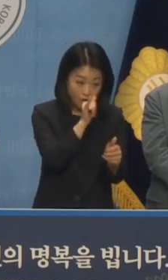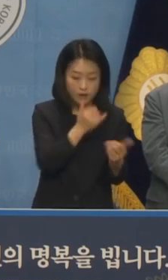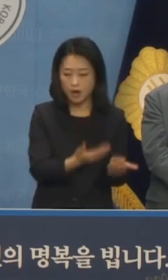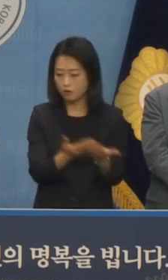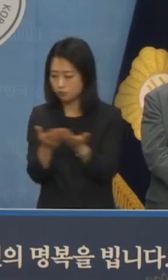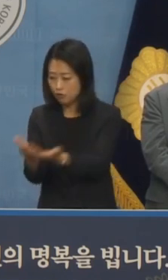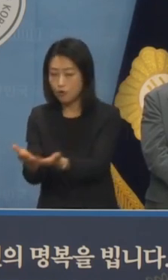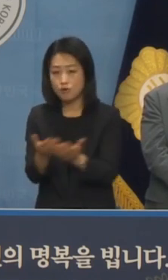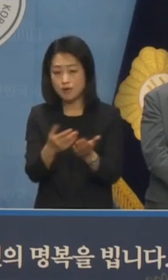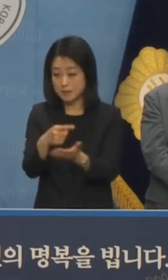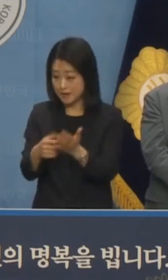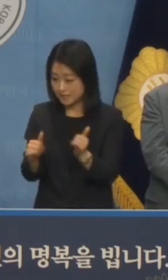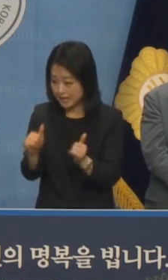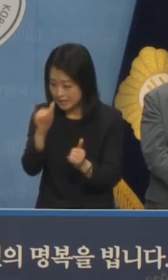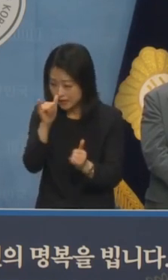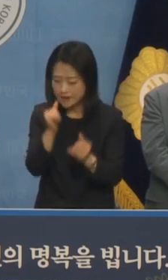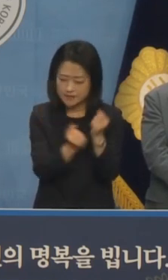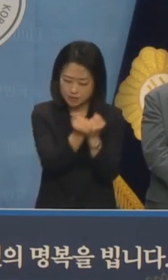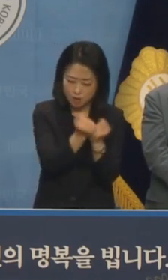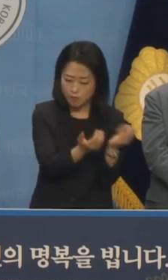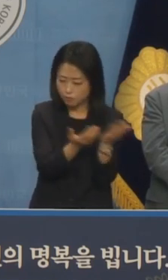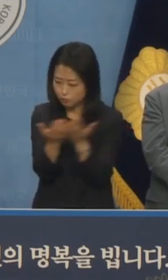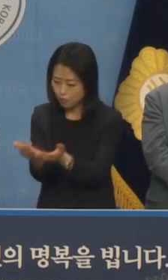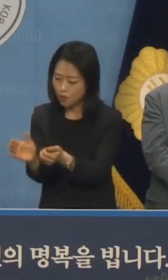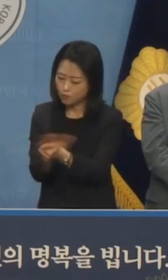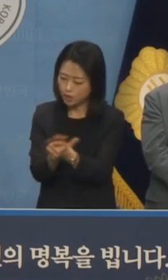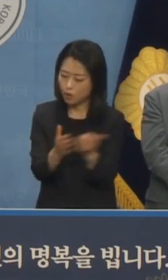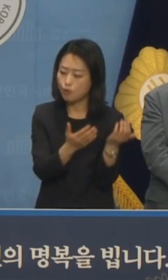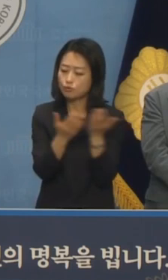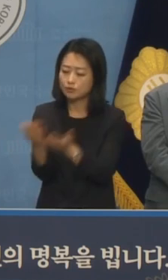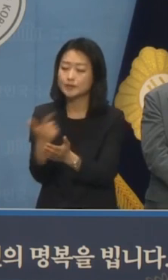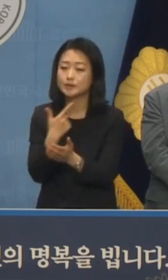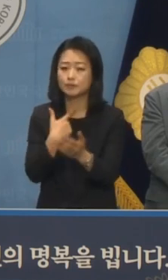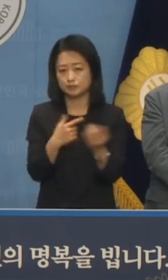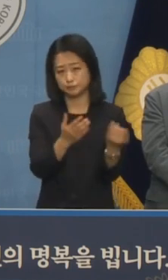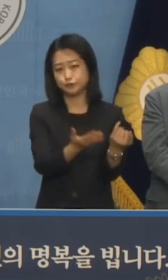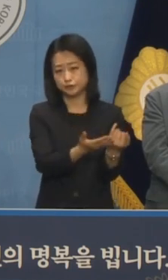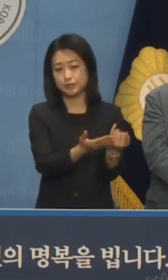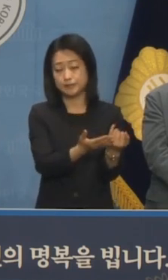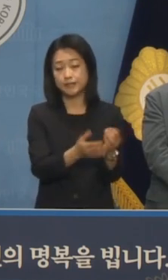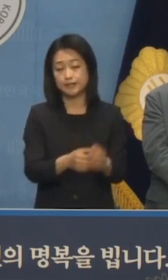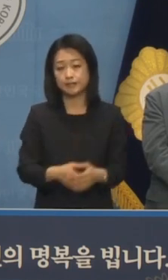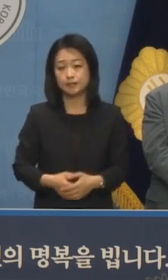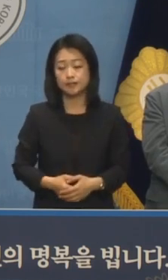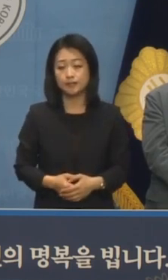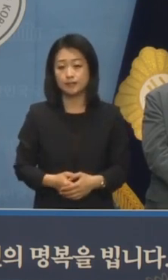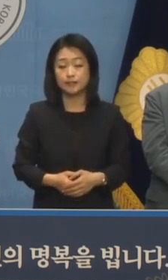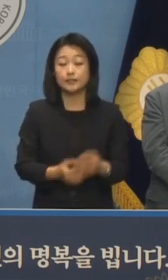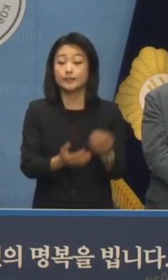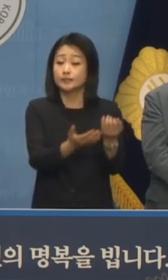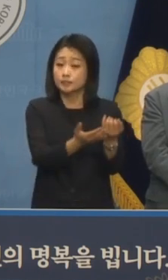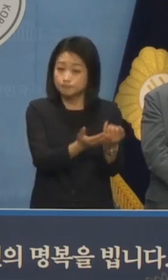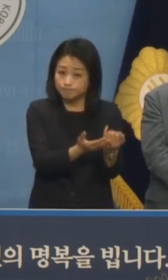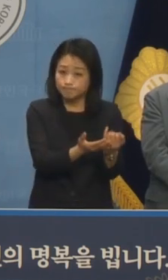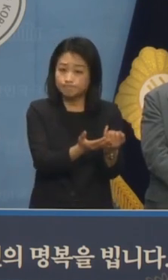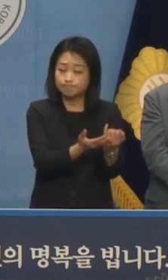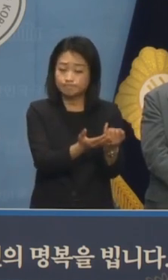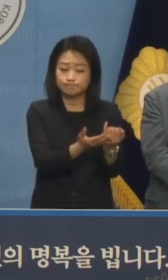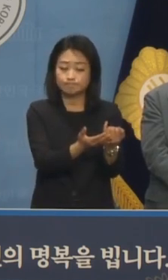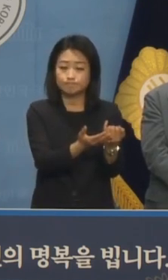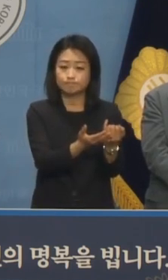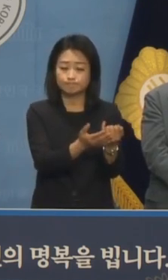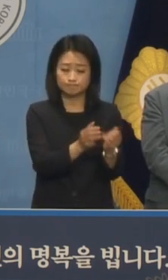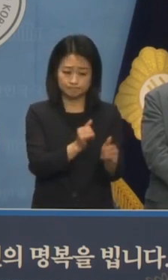때 피해자분들에게 잘 설명했고 위로했습니다. 그래서 저는 그분이